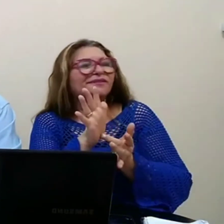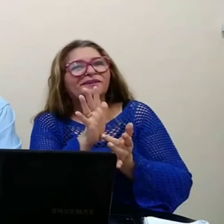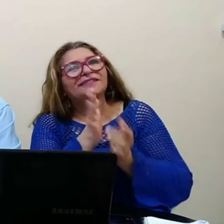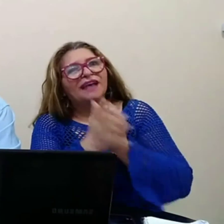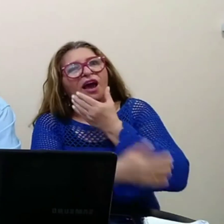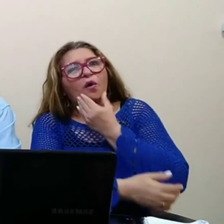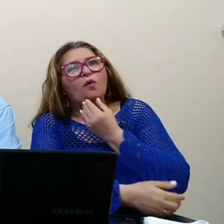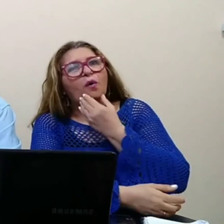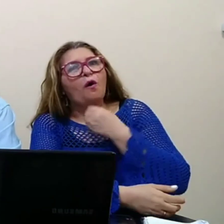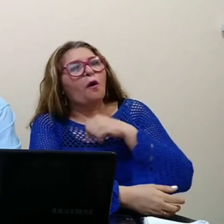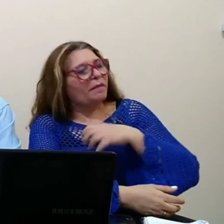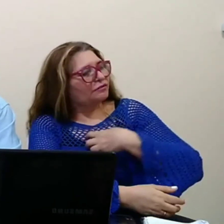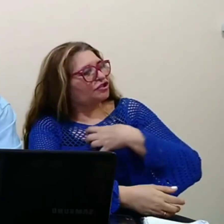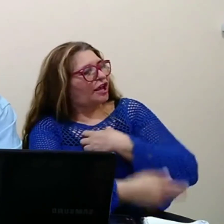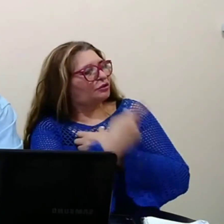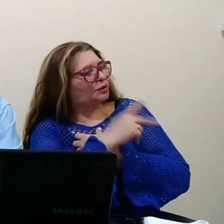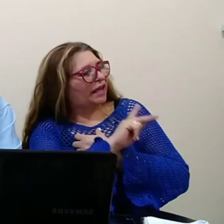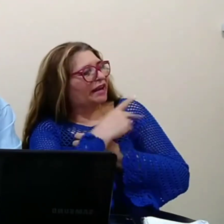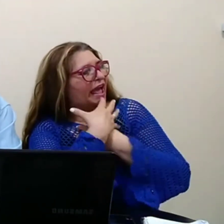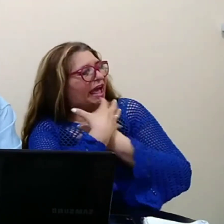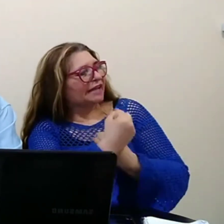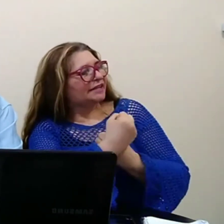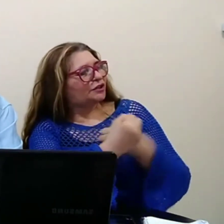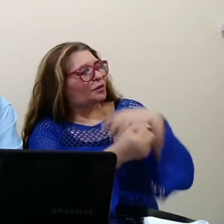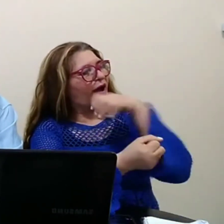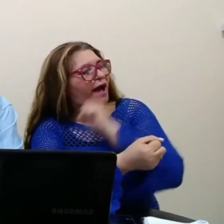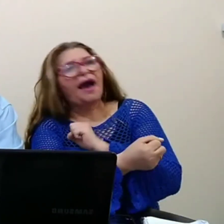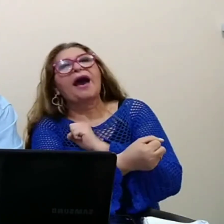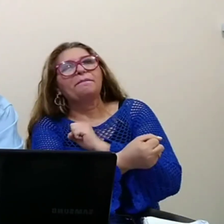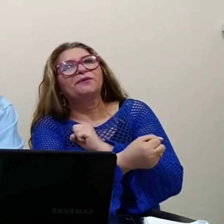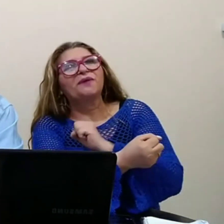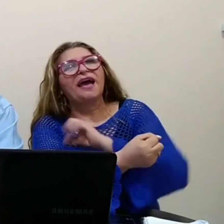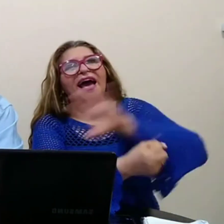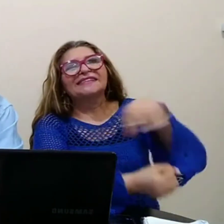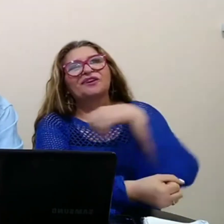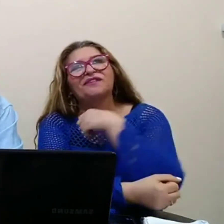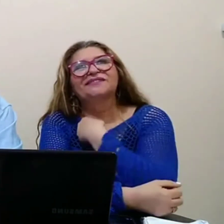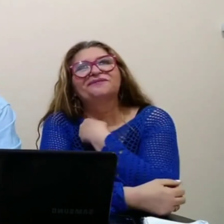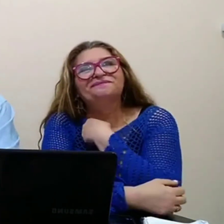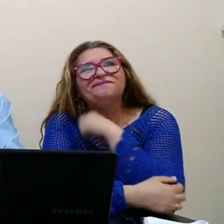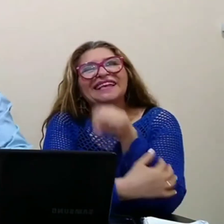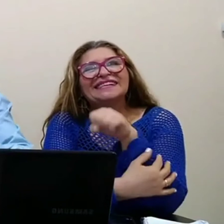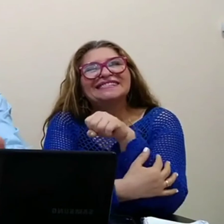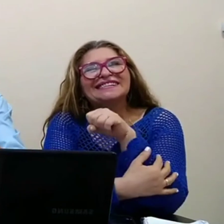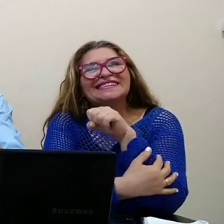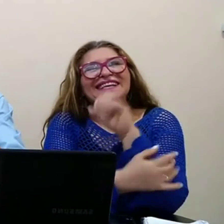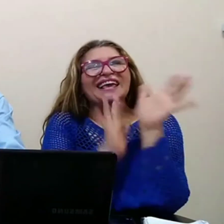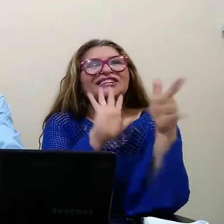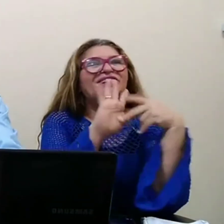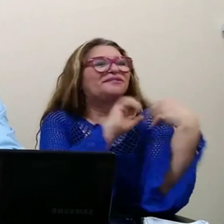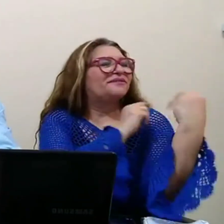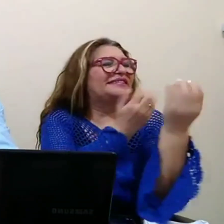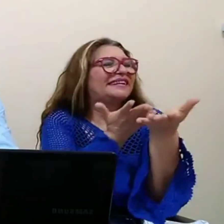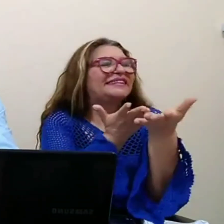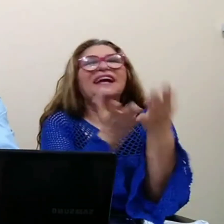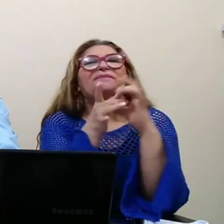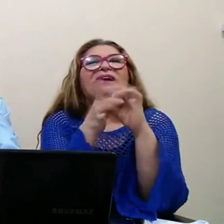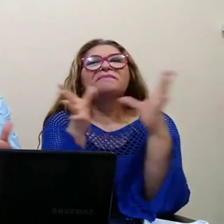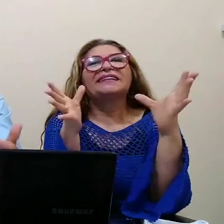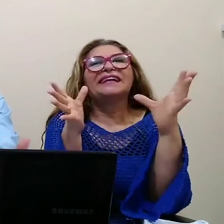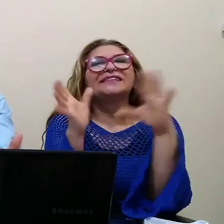teve uma posição, uma atitude de aceitação diante de Jesus. Ele recebeu o que Jesus tinha para dar para ele, a